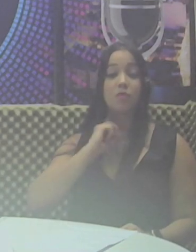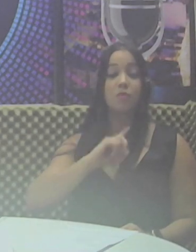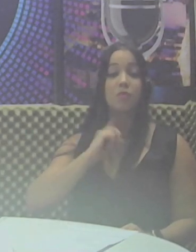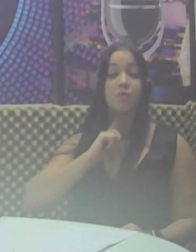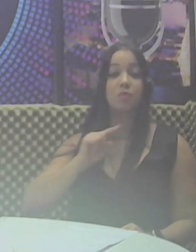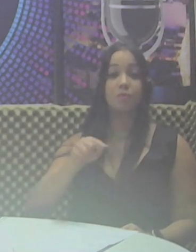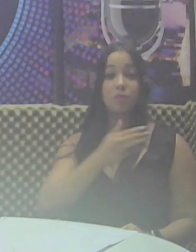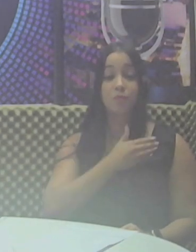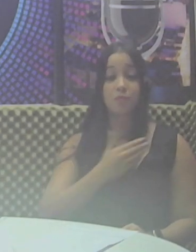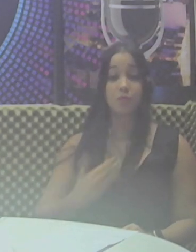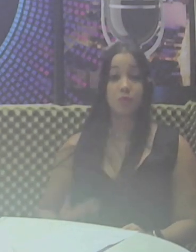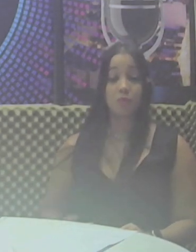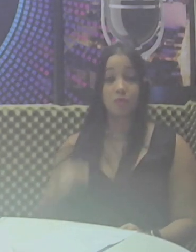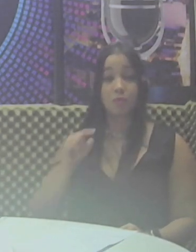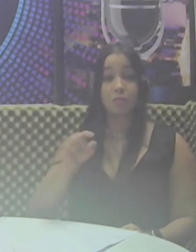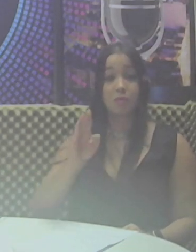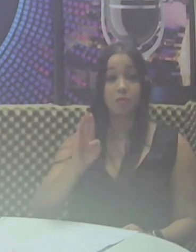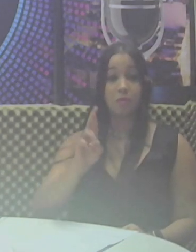www.uberlandia.mg.gov.br.